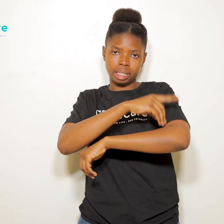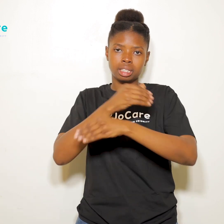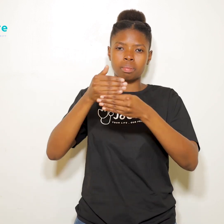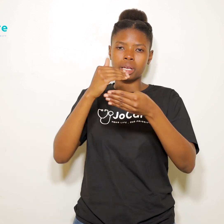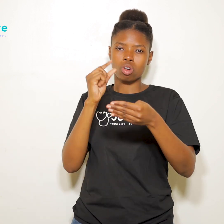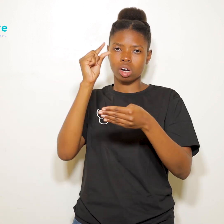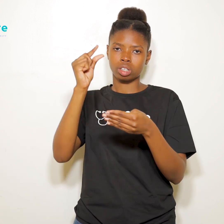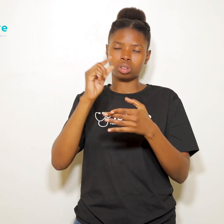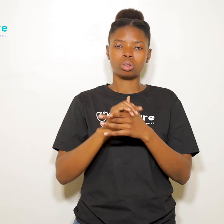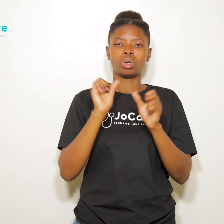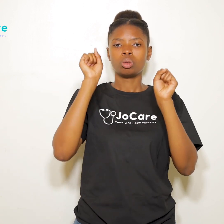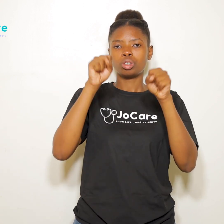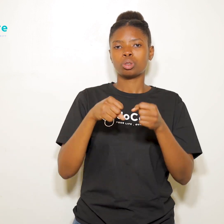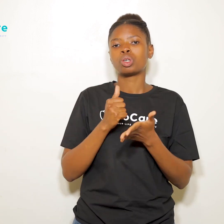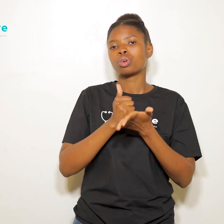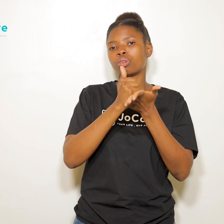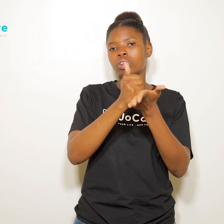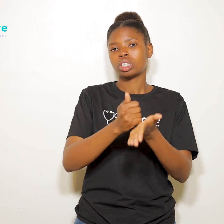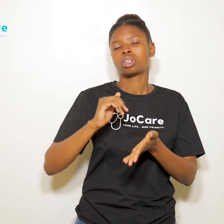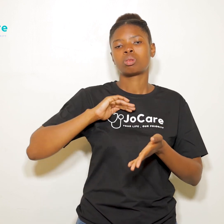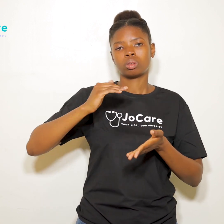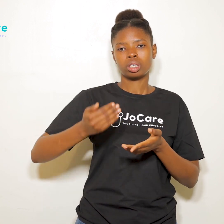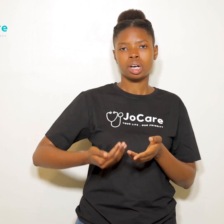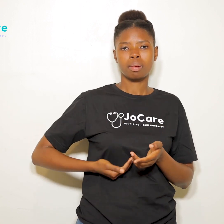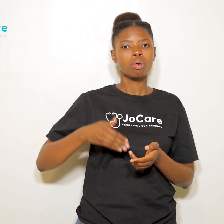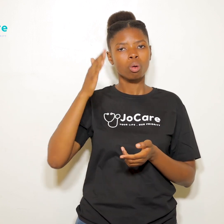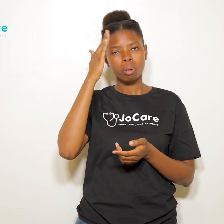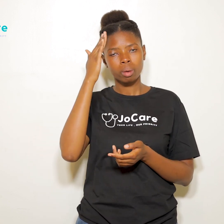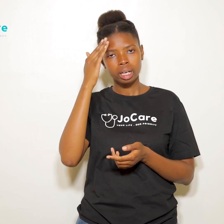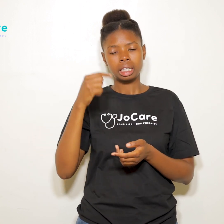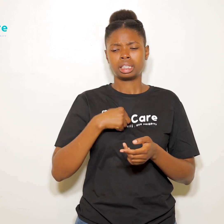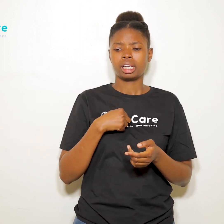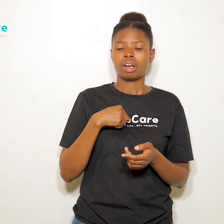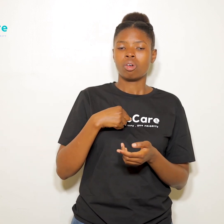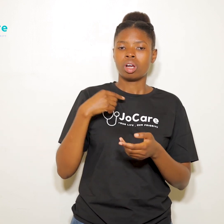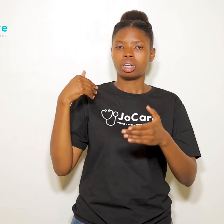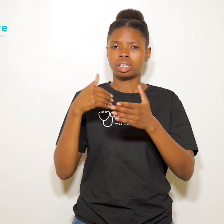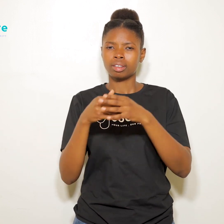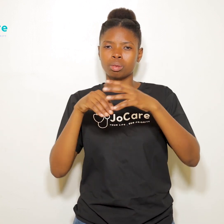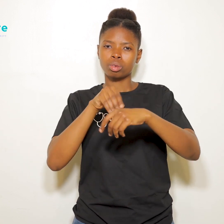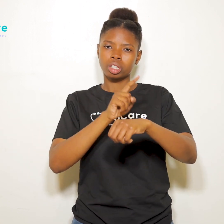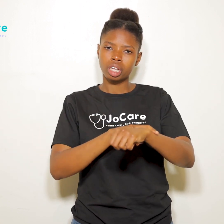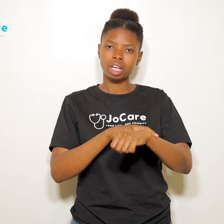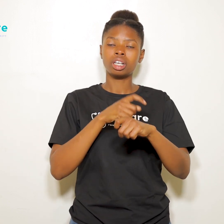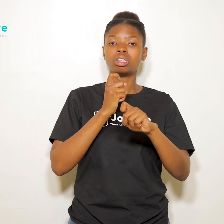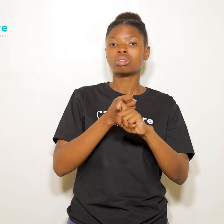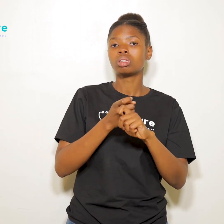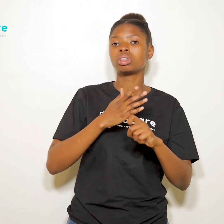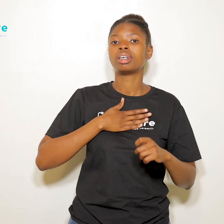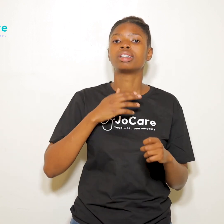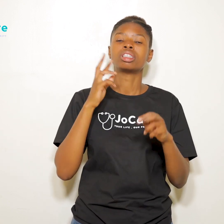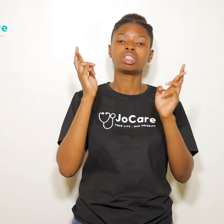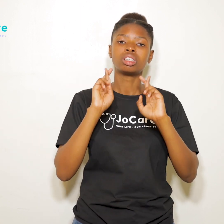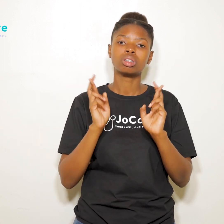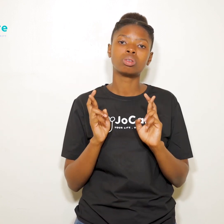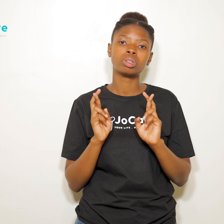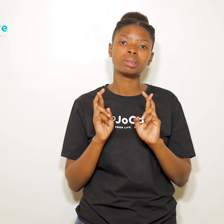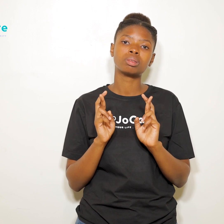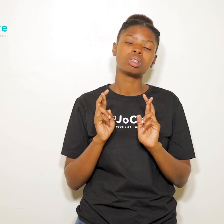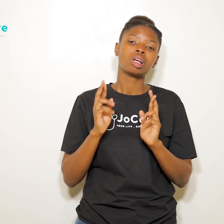gatoya, bishobora gufasha umudamu kumenya ati ngeze muri iki gihe cy'uburumbuke cy'ukwezi kwanjye, kubera ko azi uko